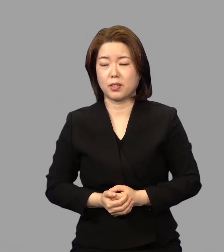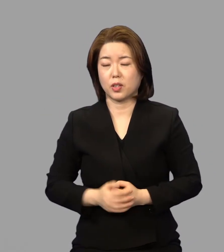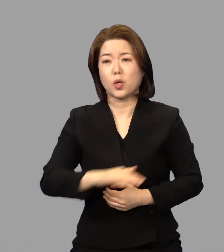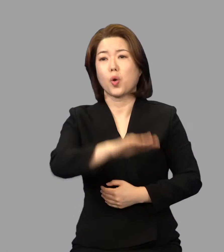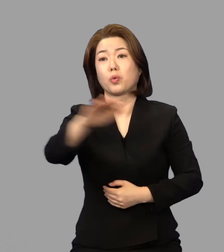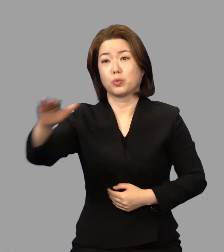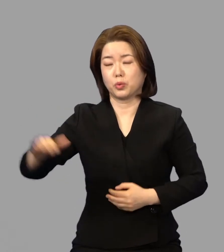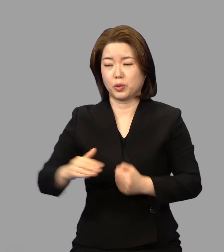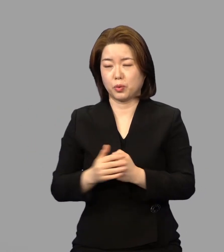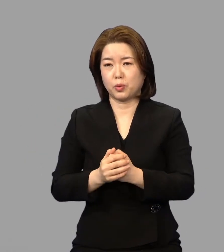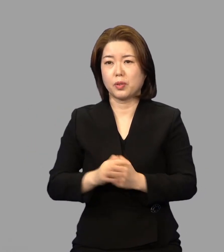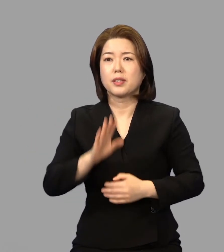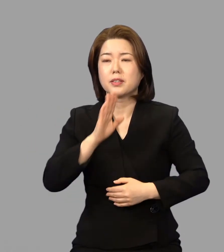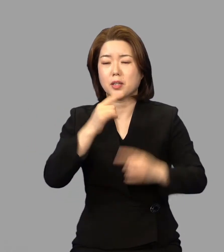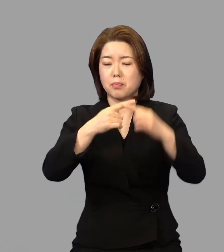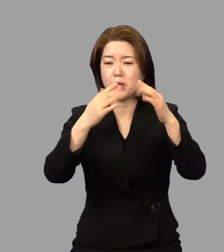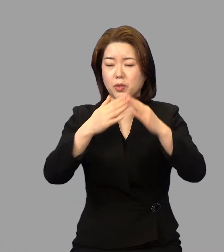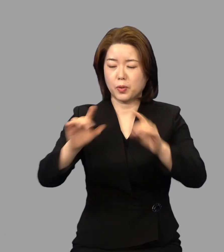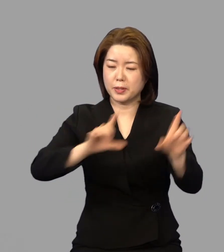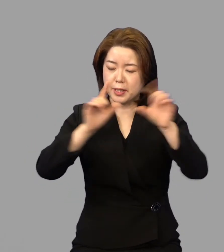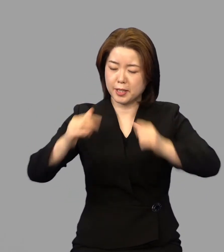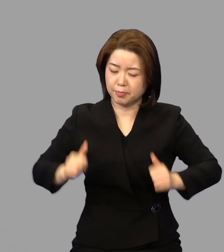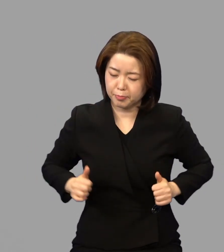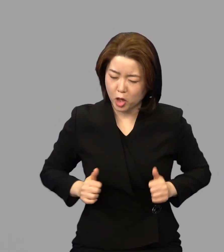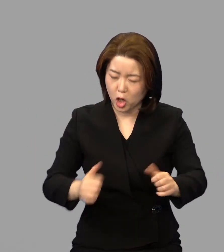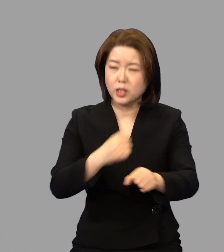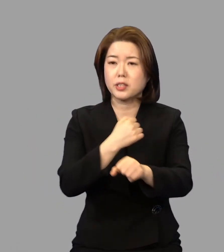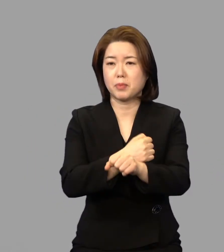여기도 정말 교회 생활 열심히 하고